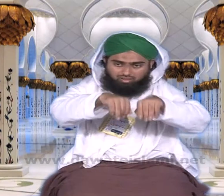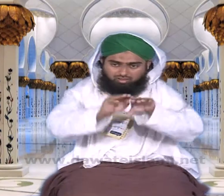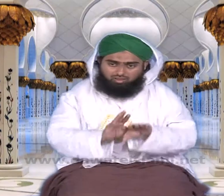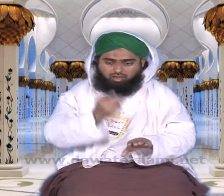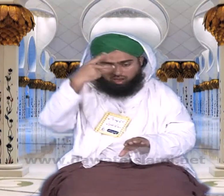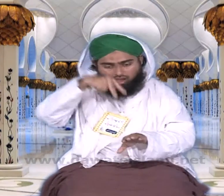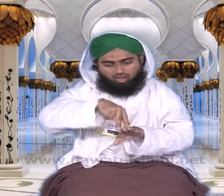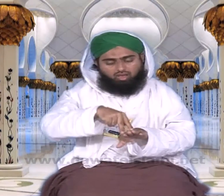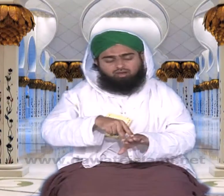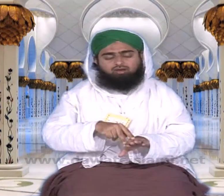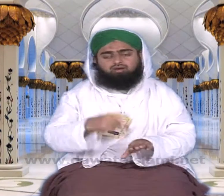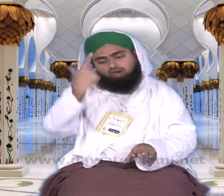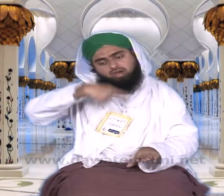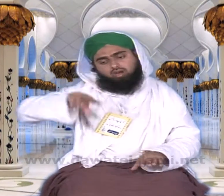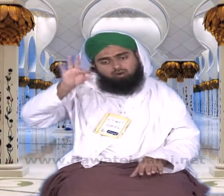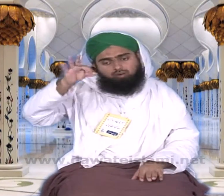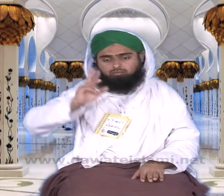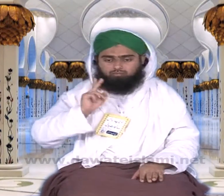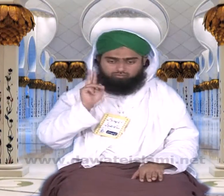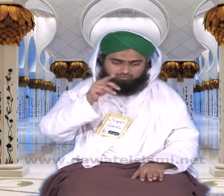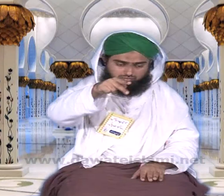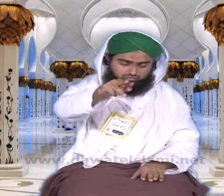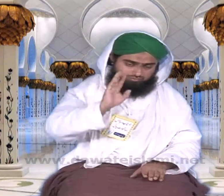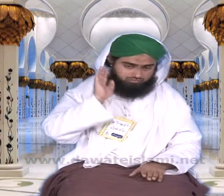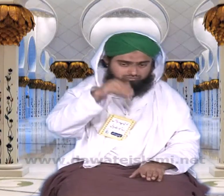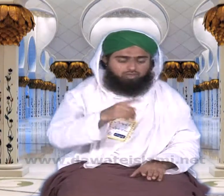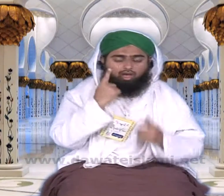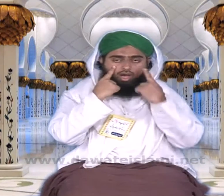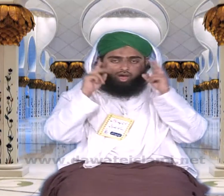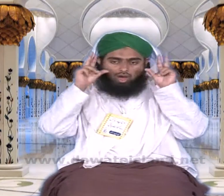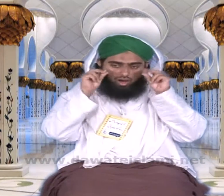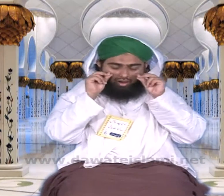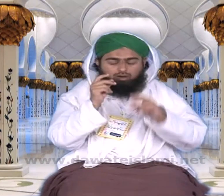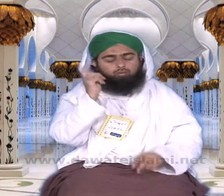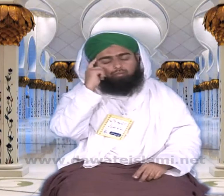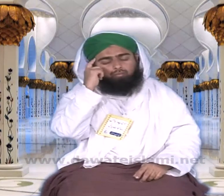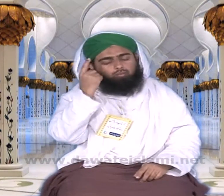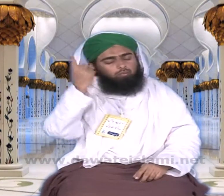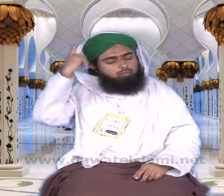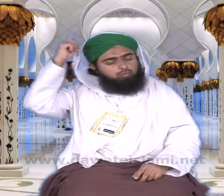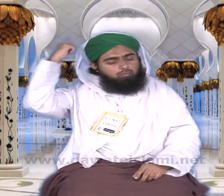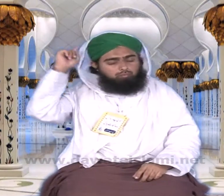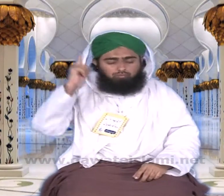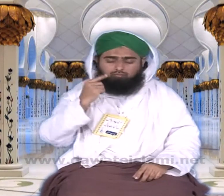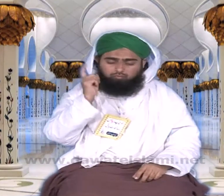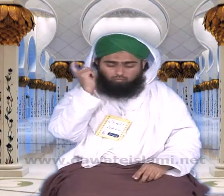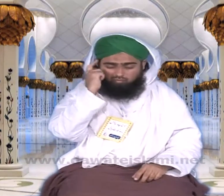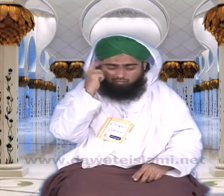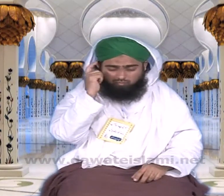قبرستان جاؤ اور اکیلے جاؤ آنکھیں بند کر کے ذرا غور کرو اور ماضی میں چلے جاؤ ماضی کی